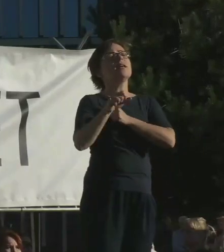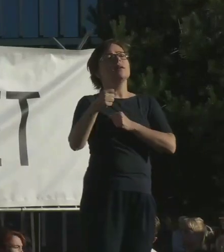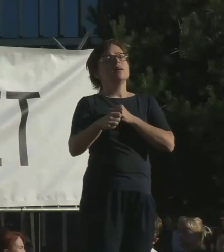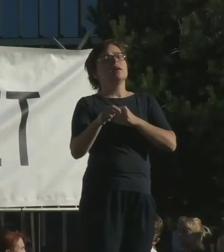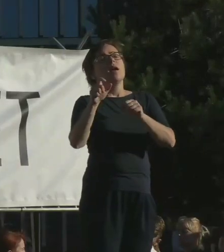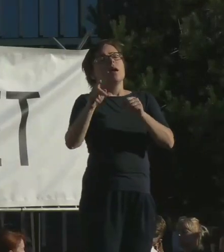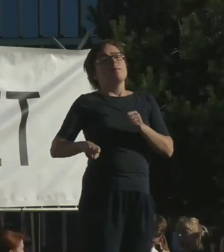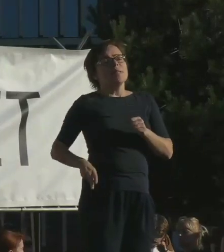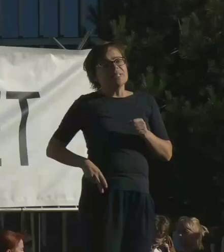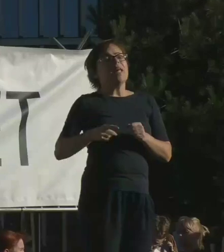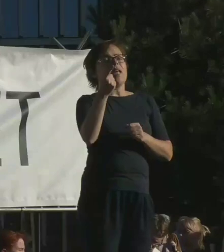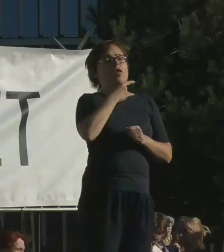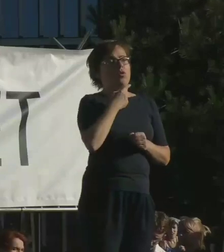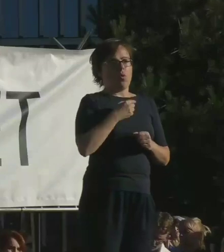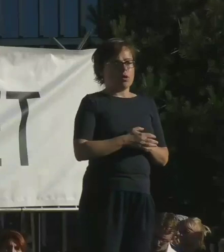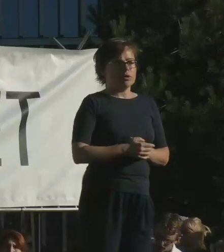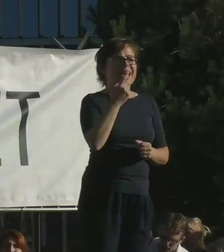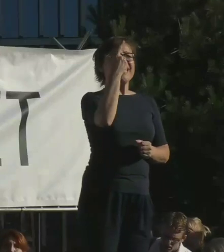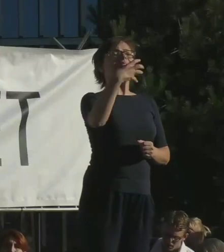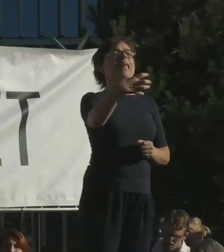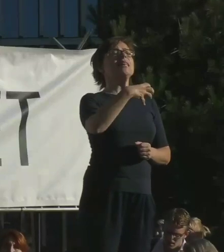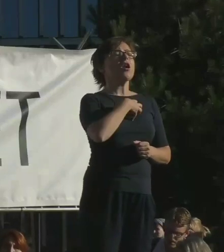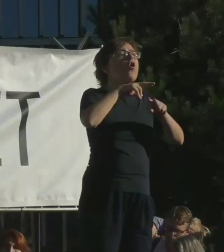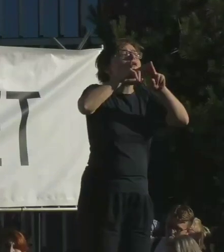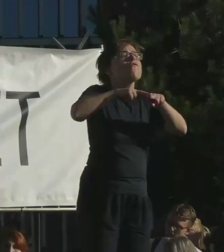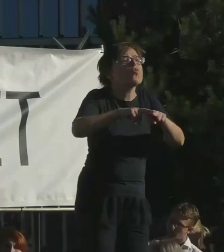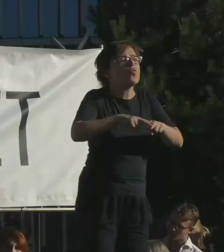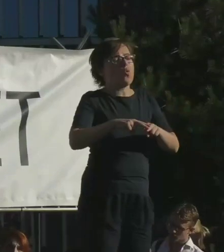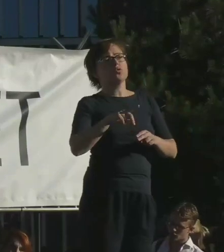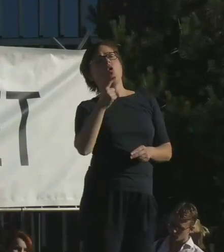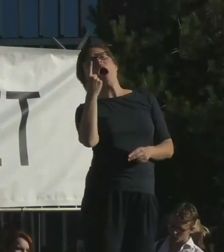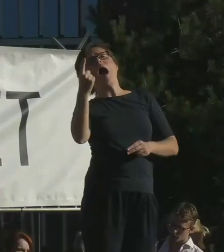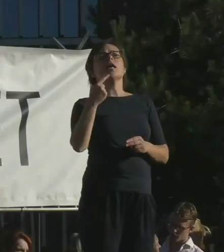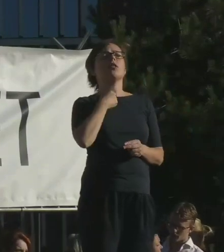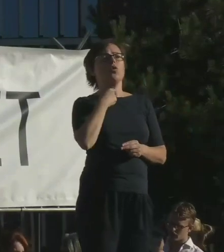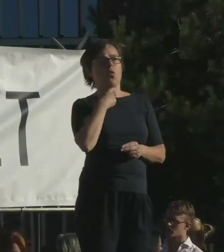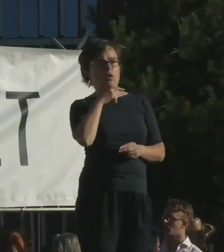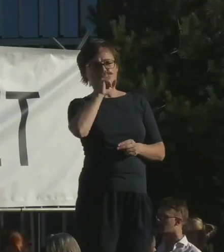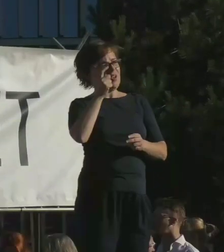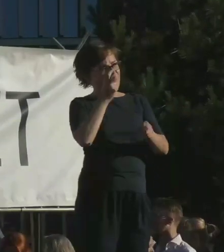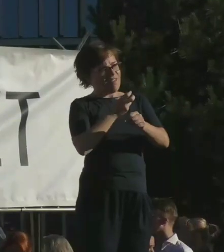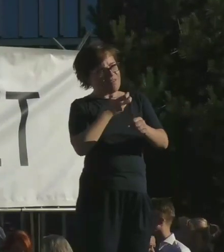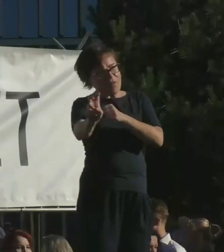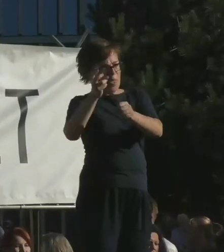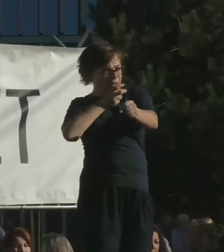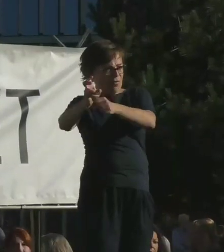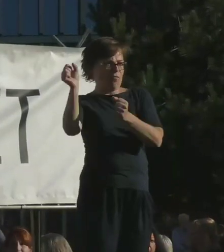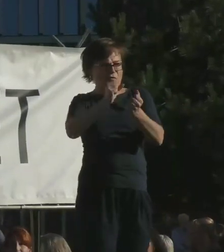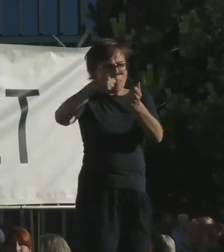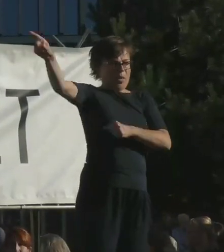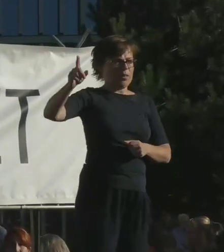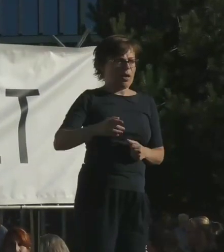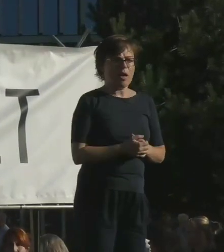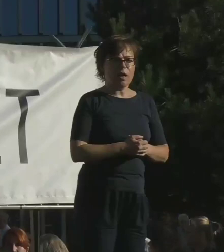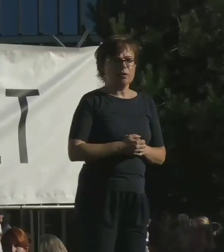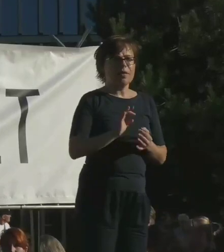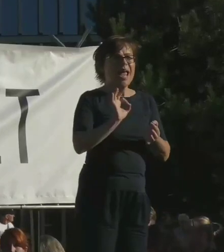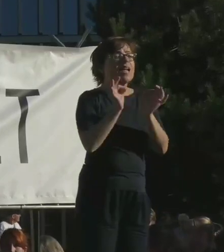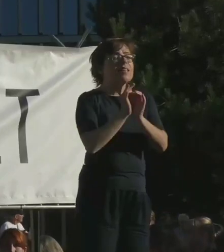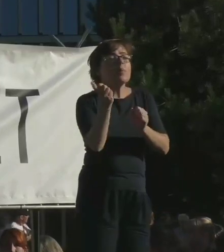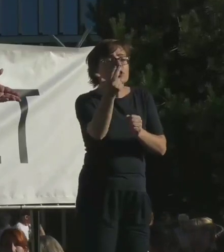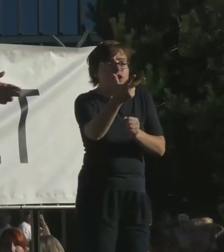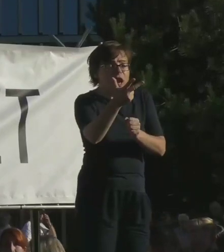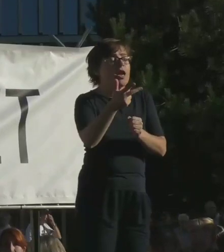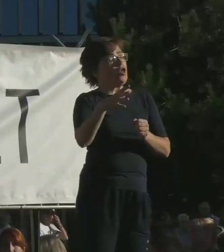głos. Wypierdalać. Jeden dyrektor w fundusiku jakimś za jeden nie taki głos. Wypierdalać. Po trzech byliby kurwa